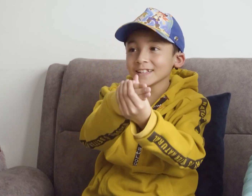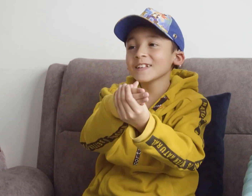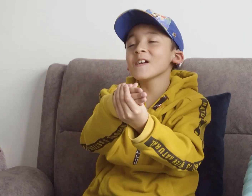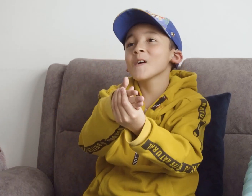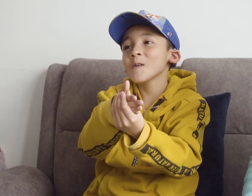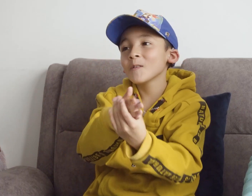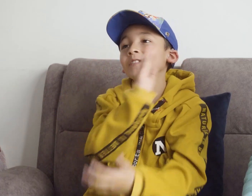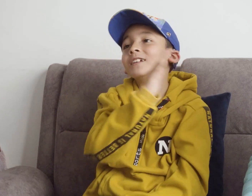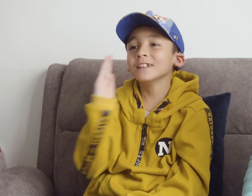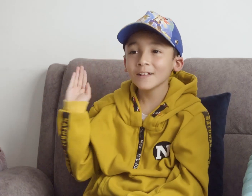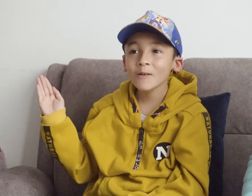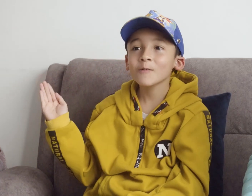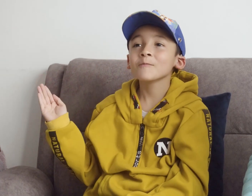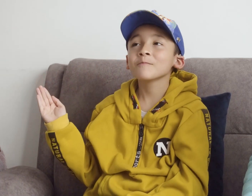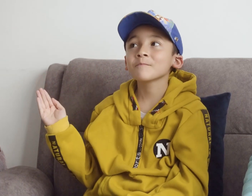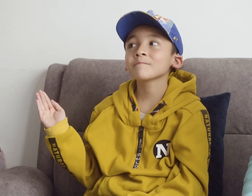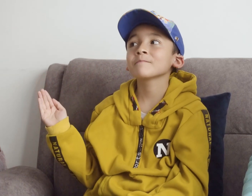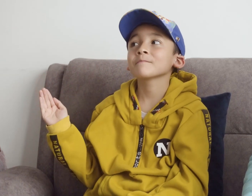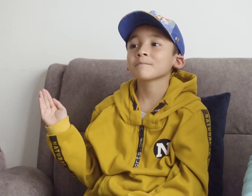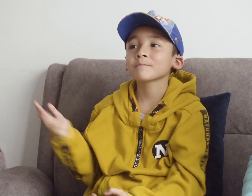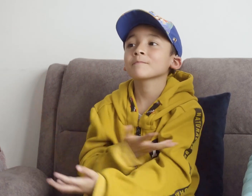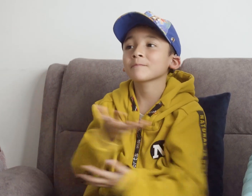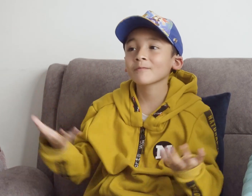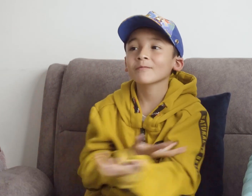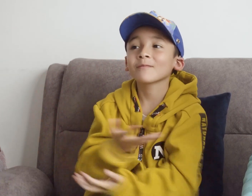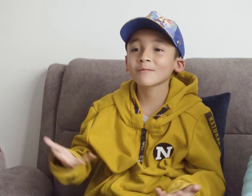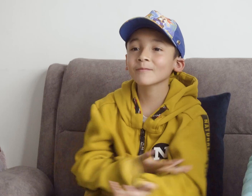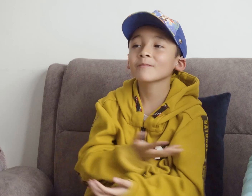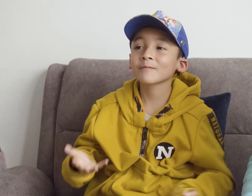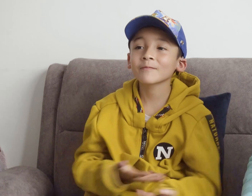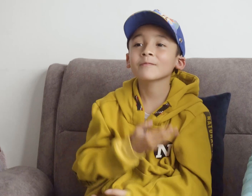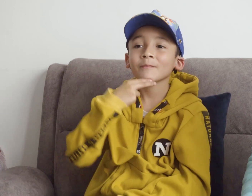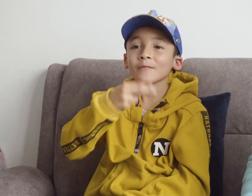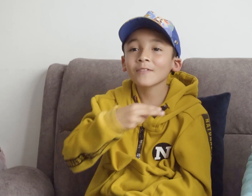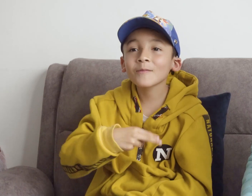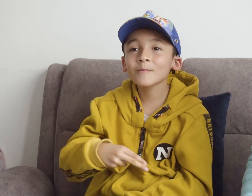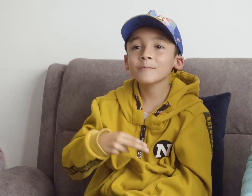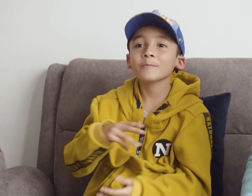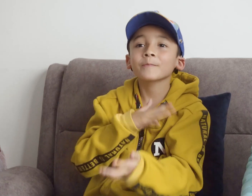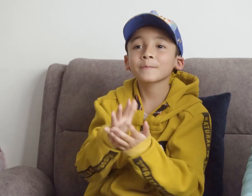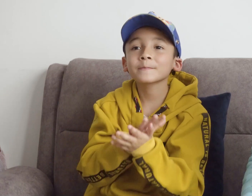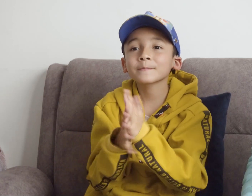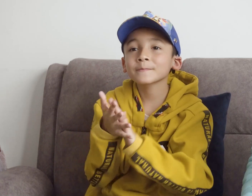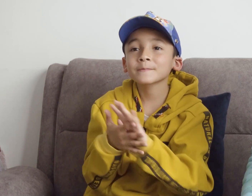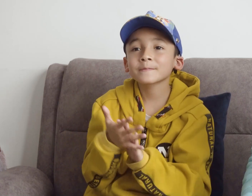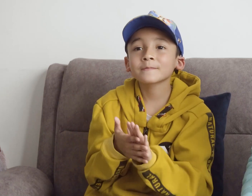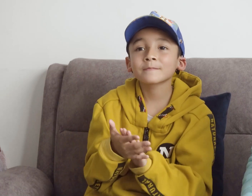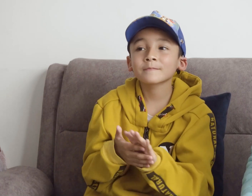y voy a la biblioteca para compartir los cuentos narrados en lengua